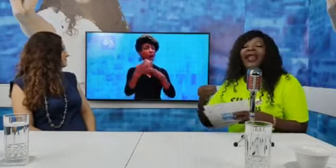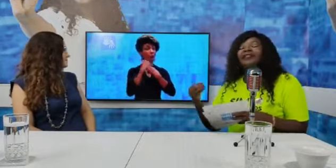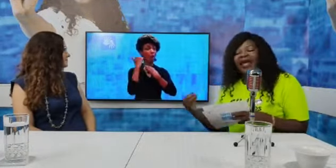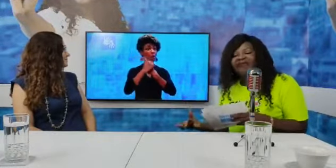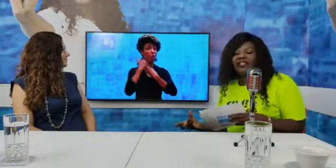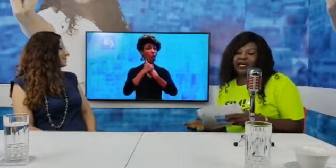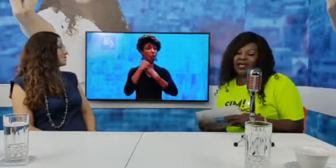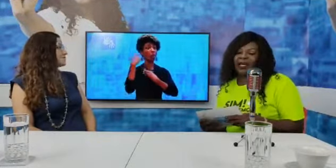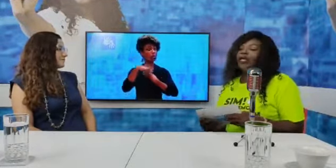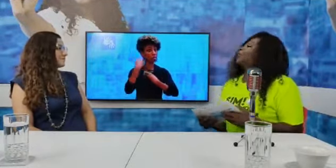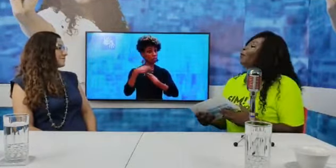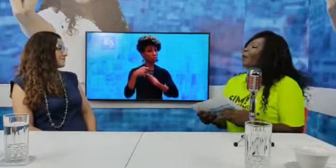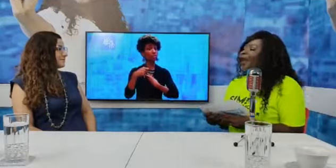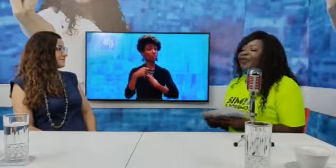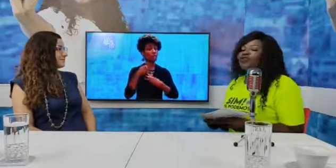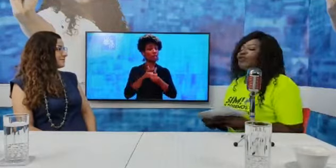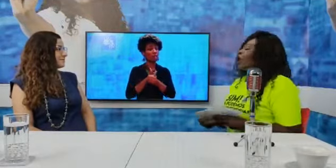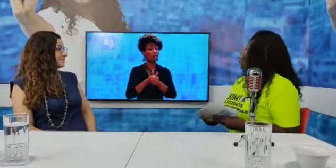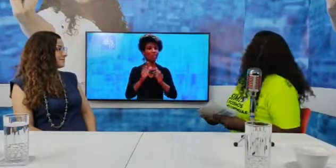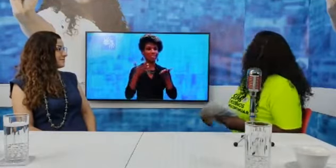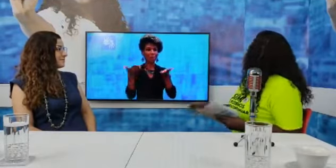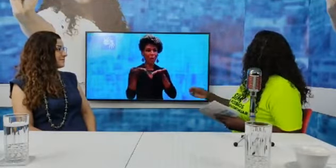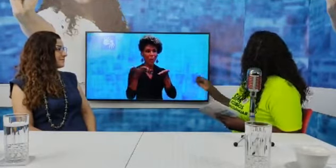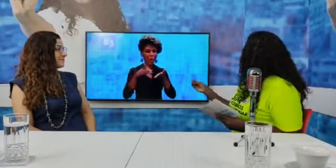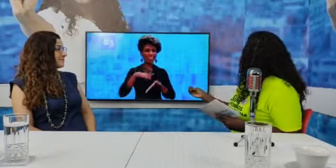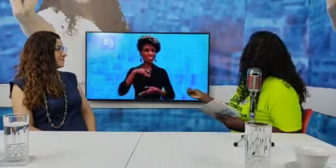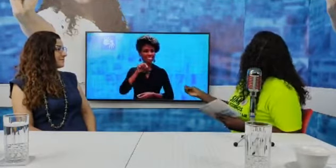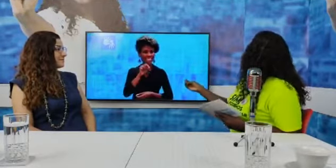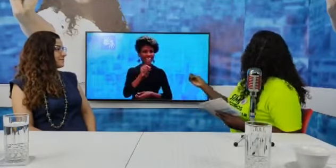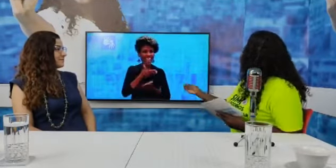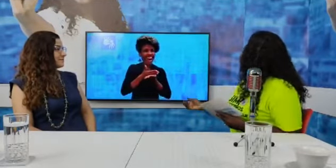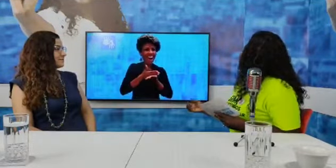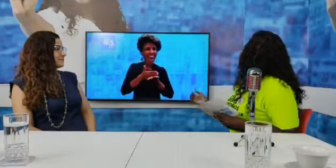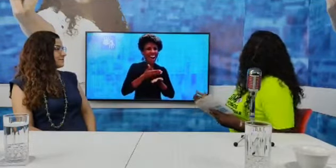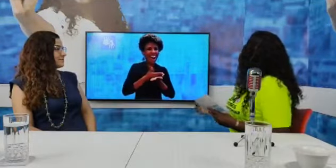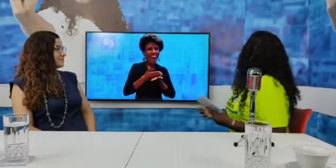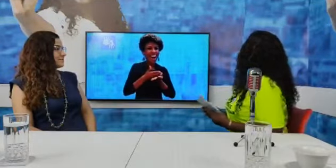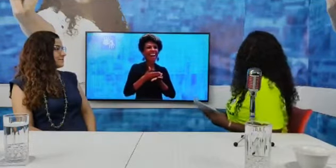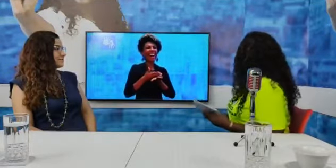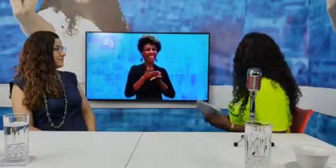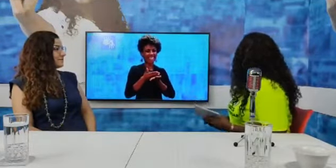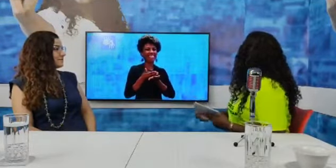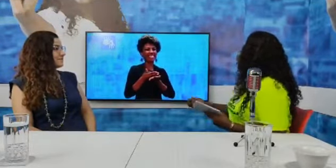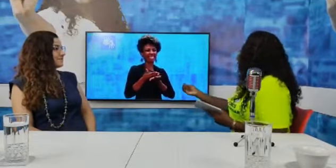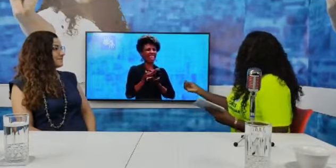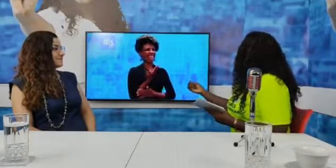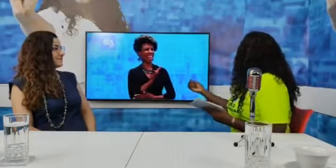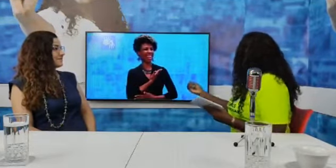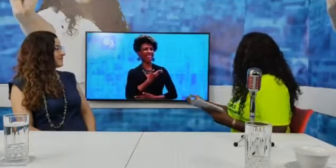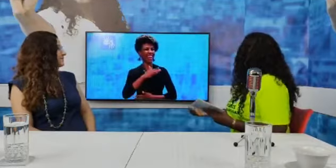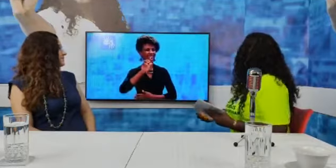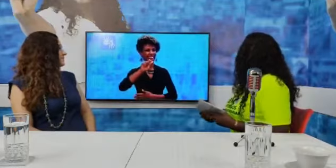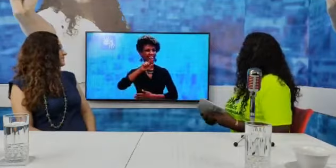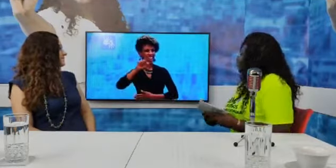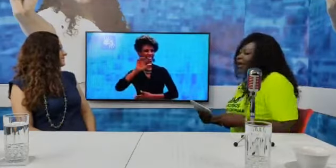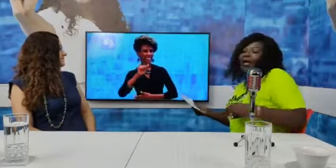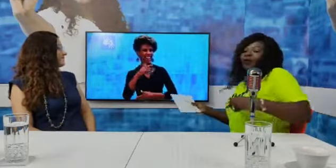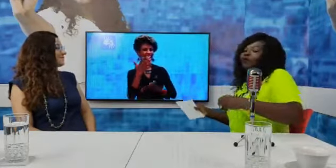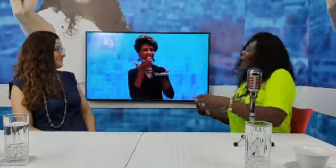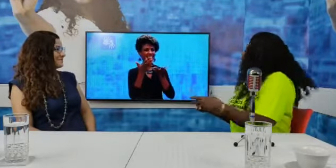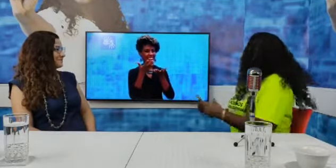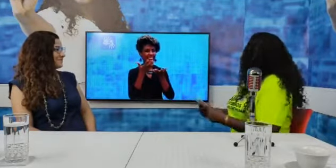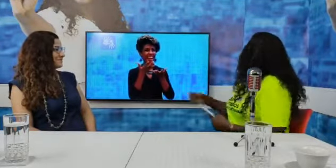que ela deve seguir. Então, para isso, eu vou começar falando aqui com a nossa amiga e quero que você, minha